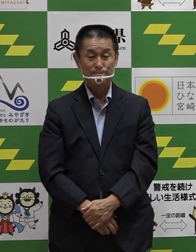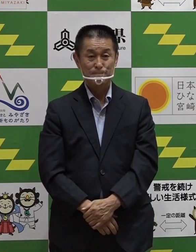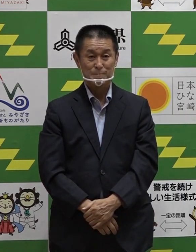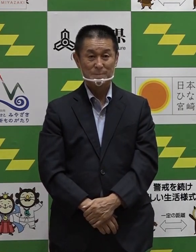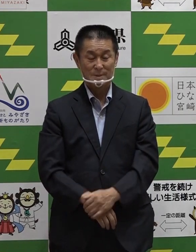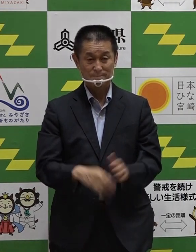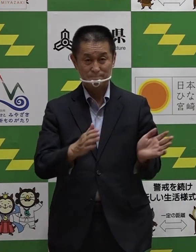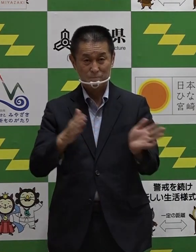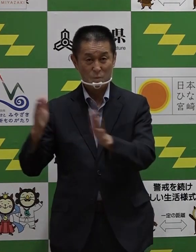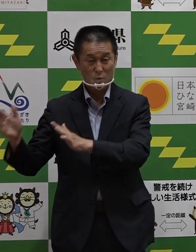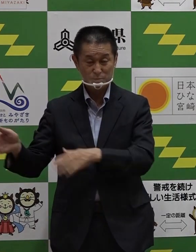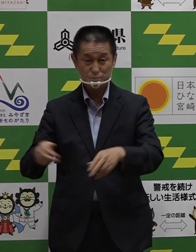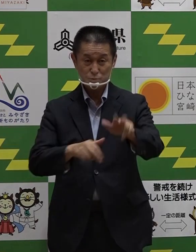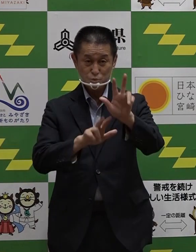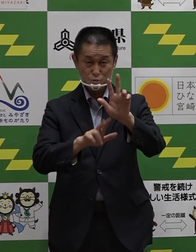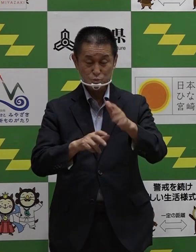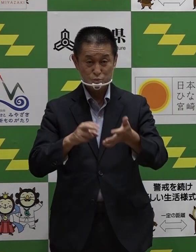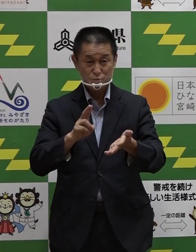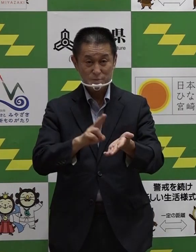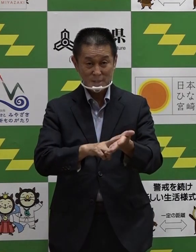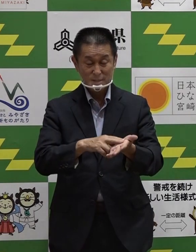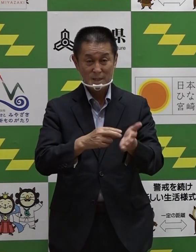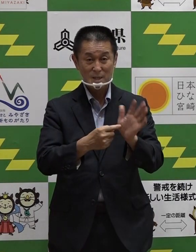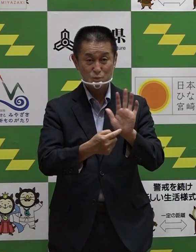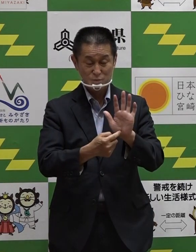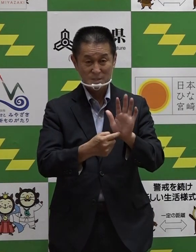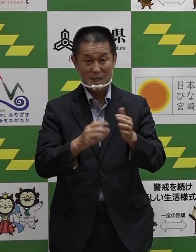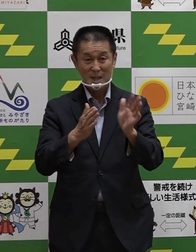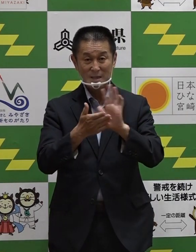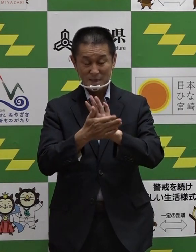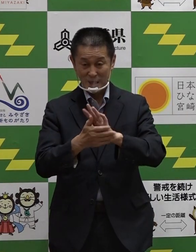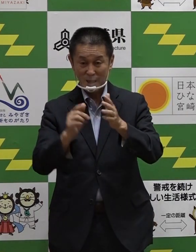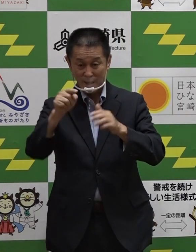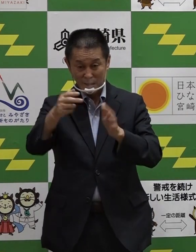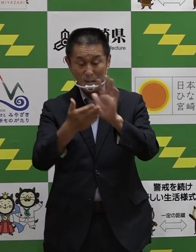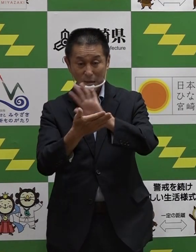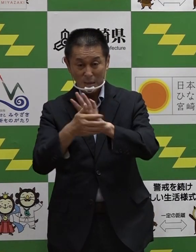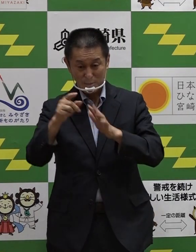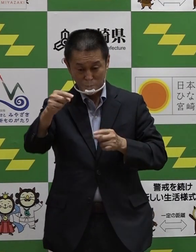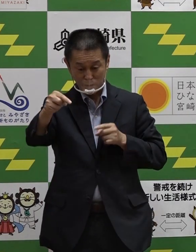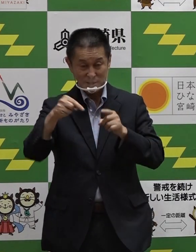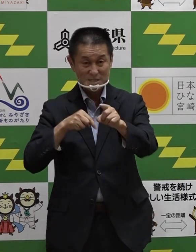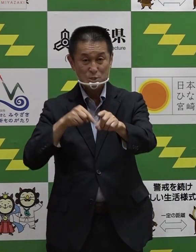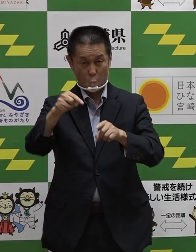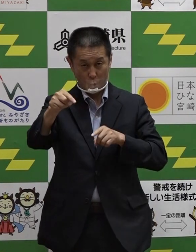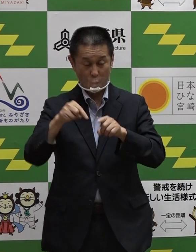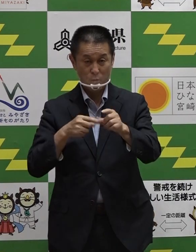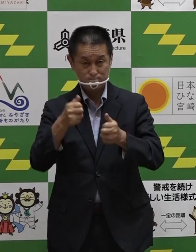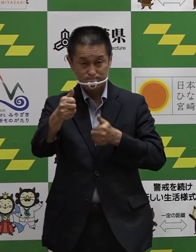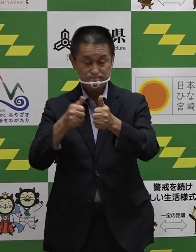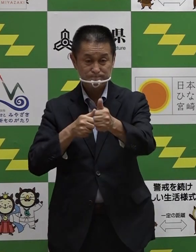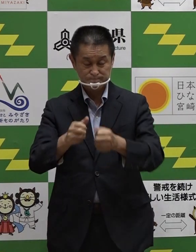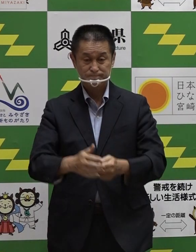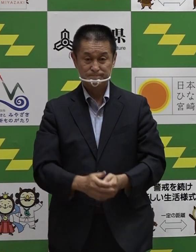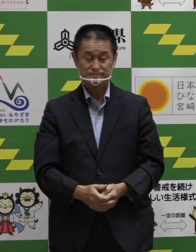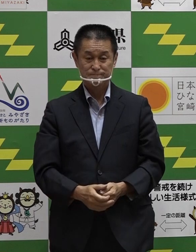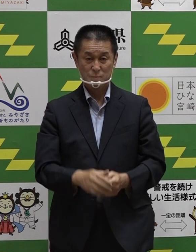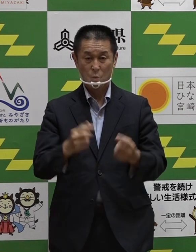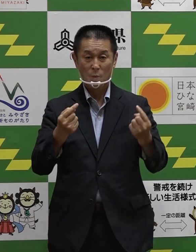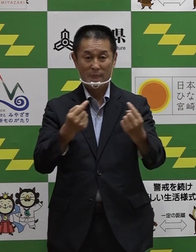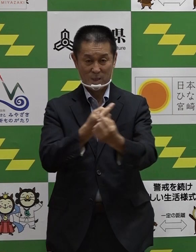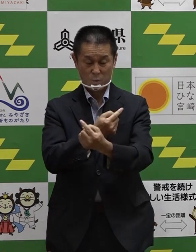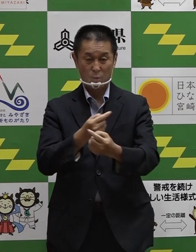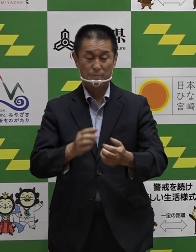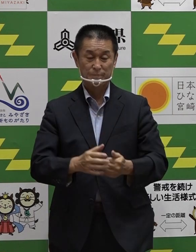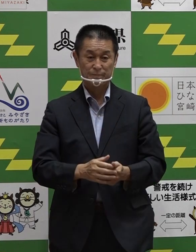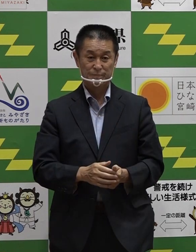それからもう一つルール設定の中で、県をまたいだ移動ということの変更でありますが、